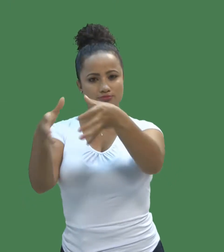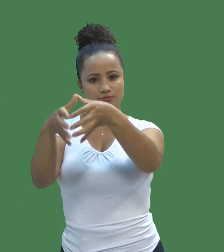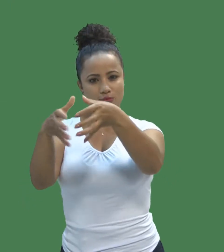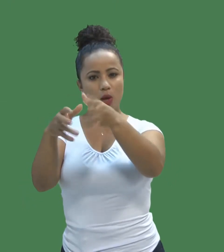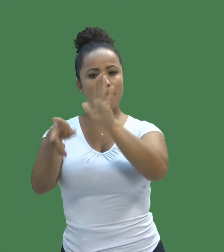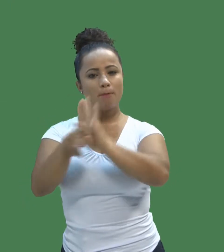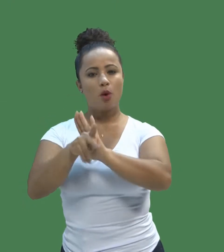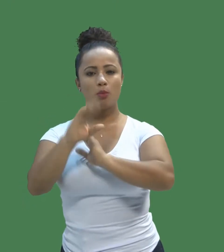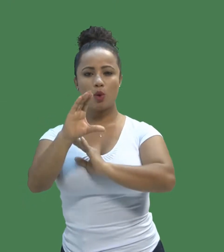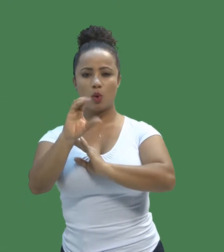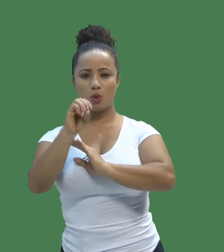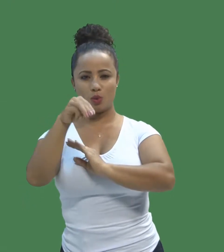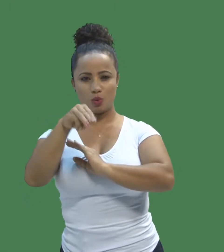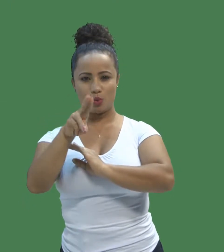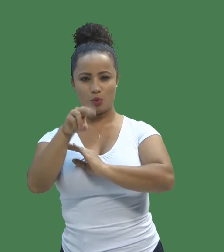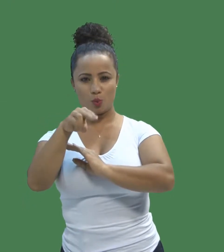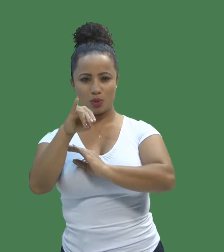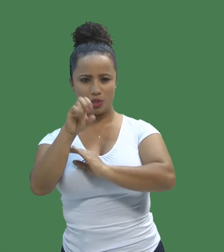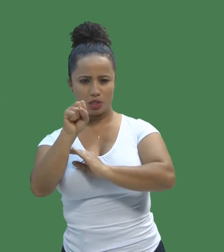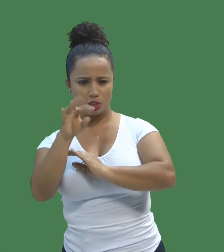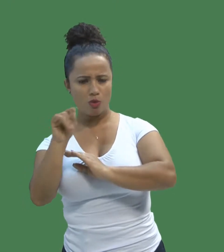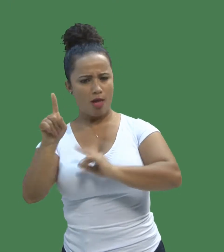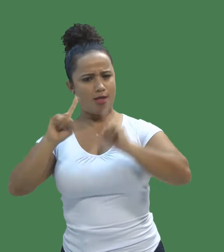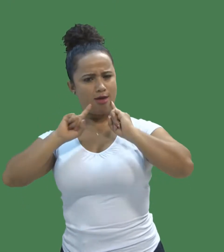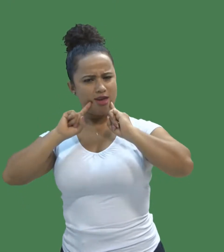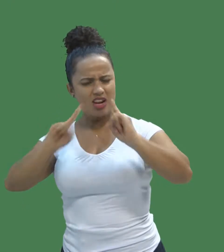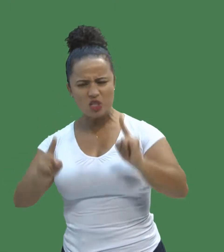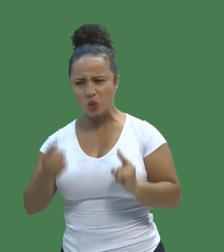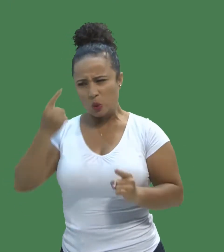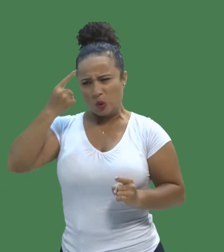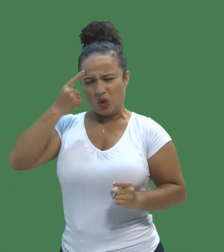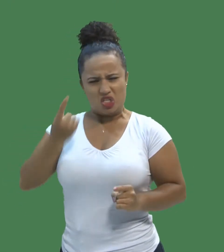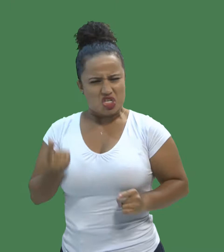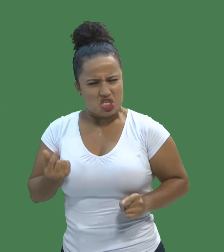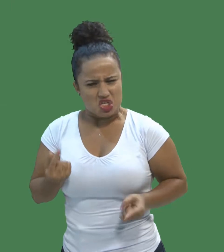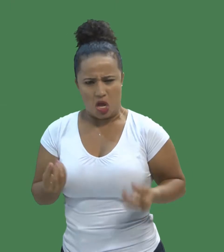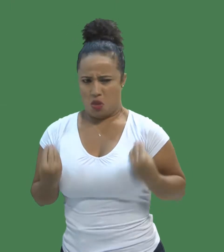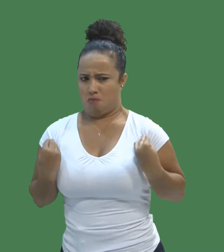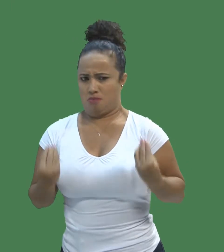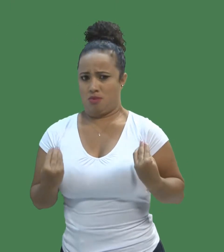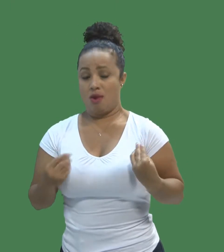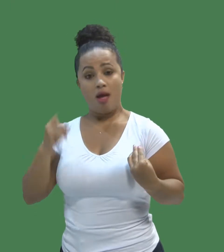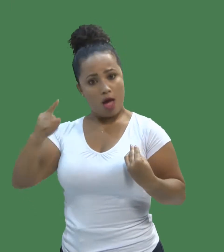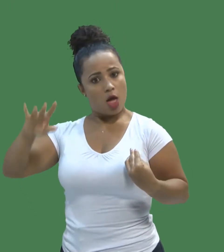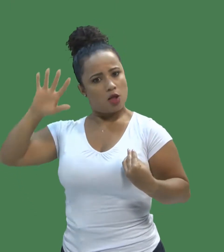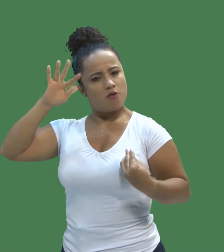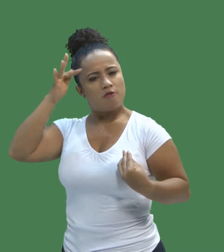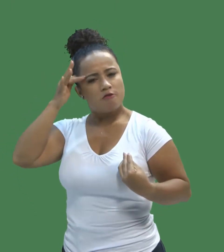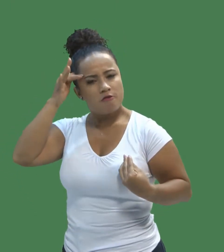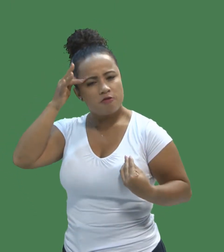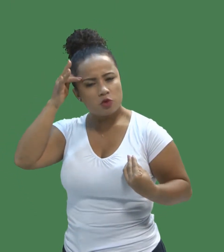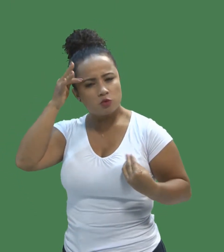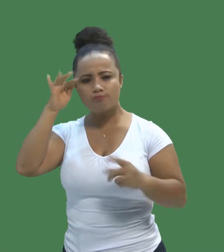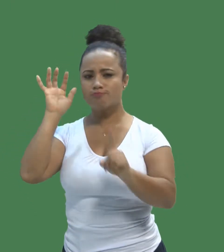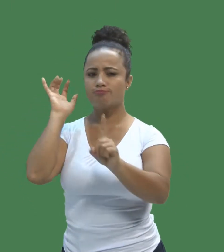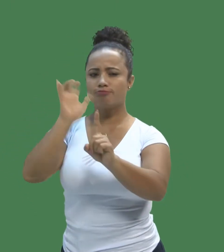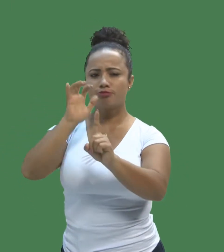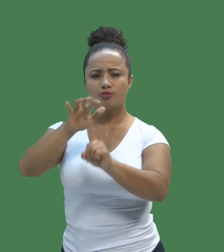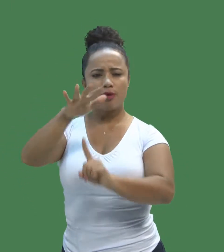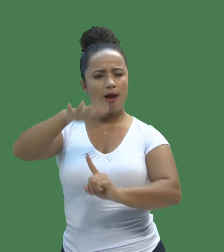Sua filosofia exerceu influência em várias áreas do conhecimento, tais como